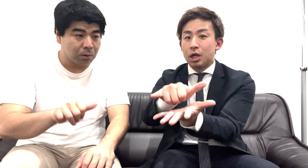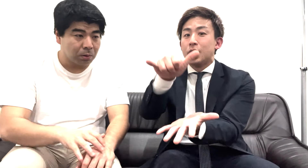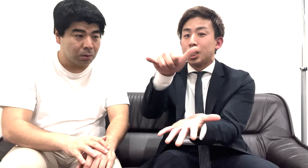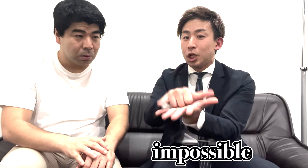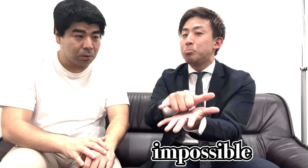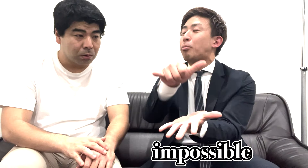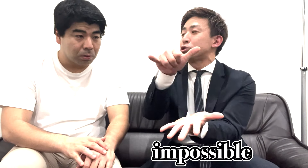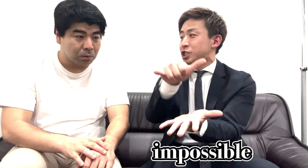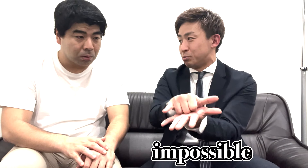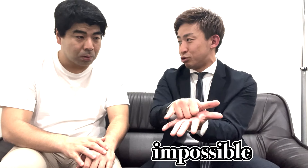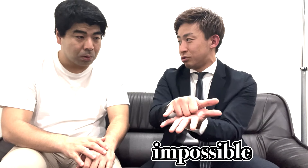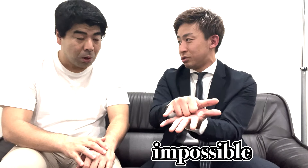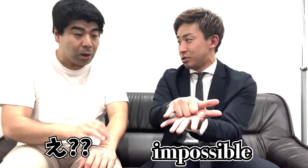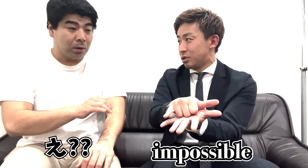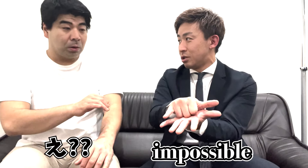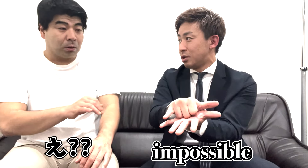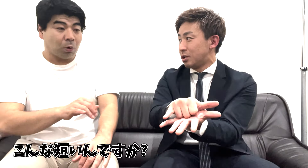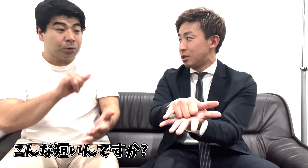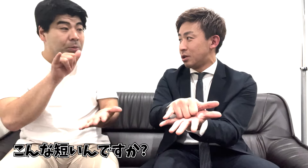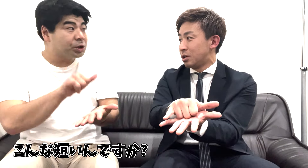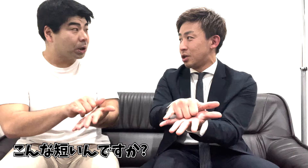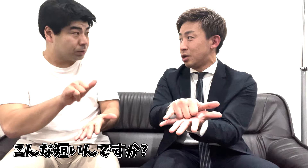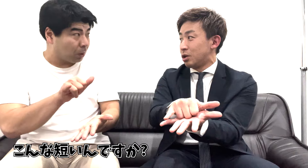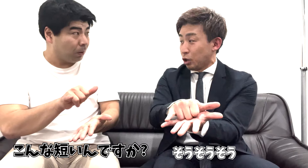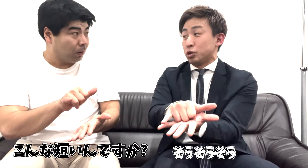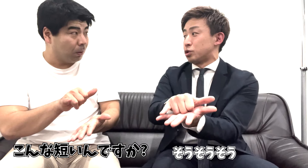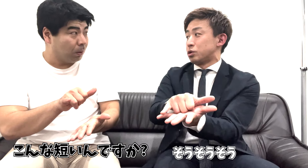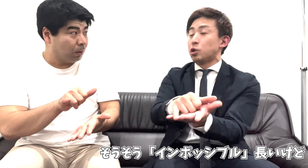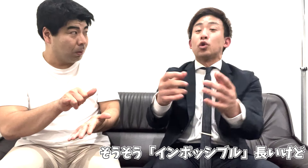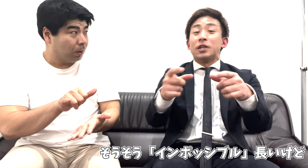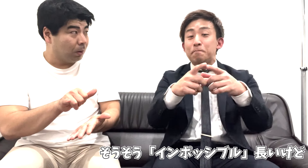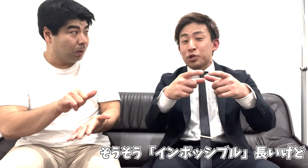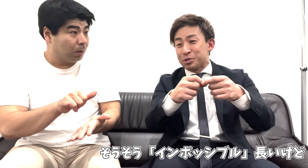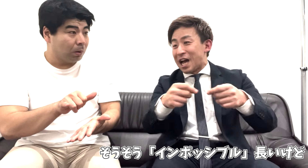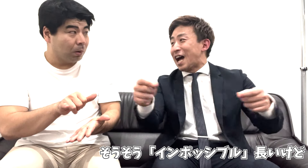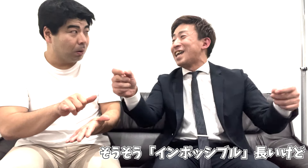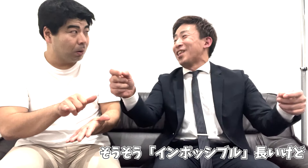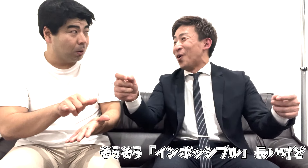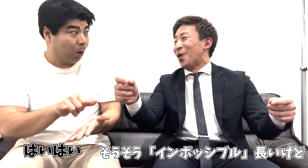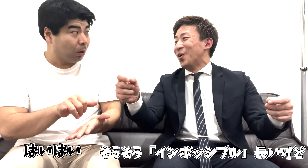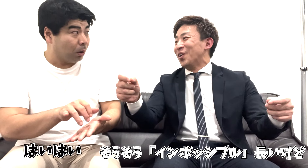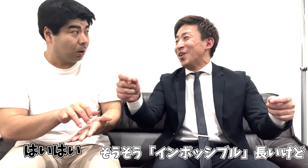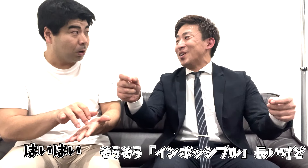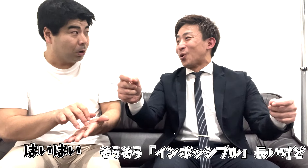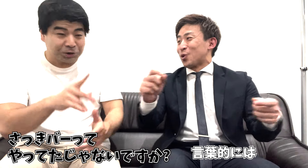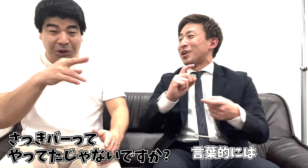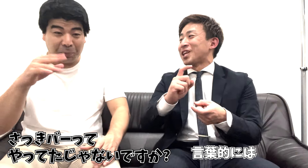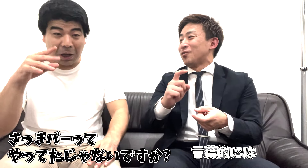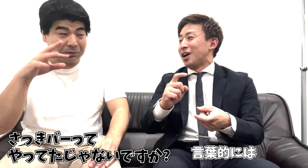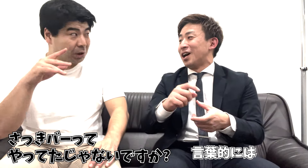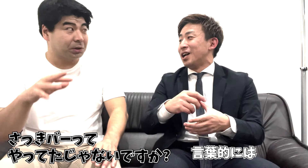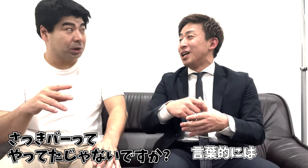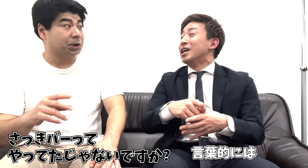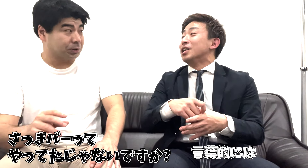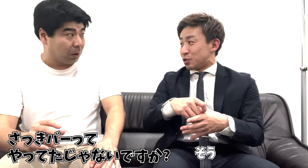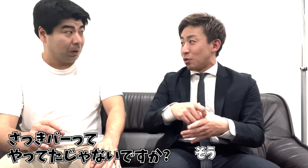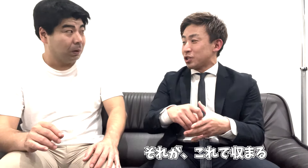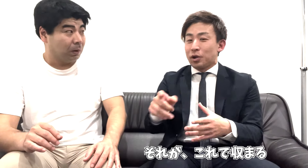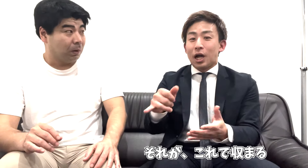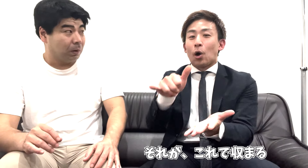はい、 インポッシブル。 え、こんな短いんですか。 そうそうそうそう、インポッシブル長いけど、 はいはい、さっきバーってやってたじゃないですか。 そう、それがこ